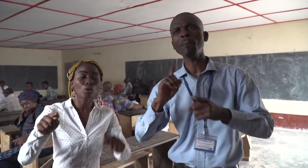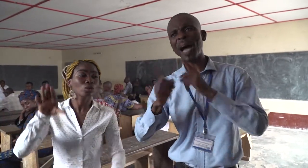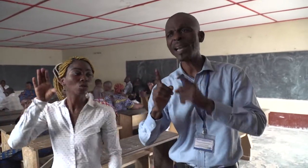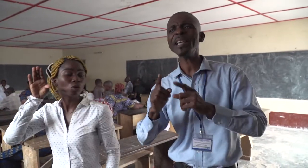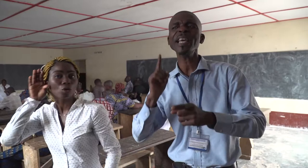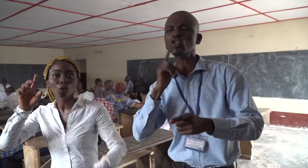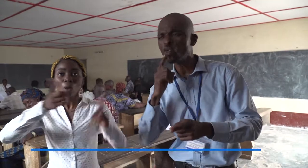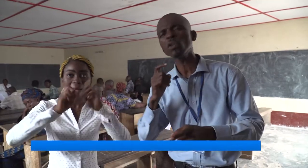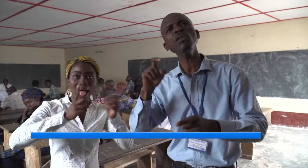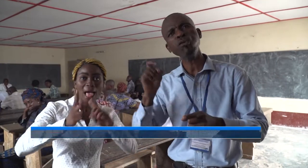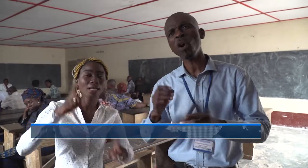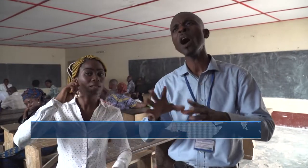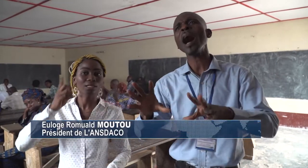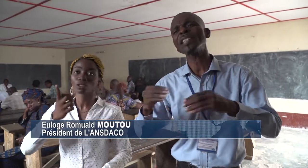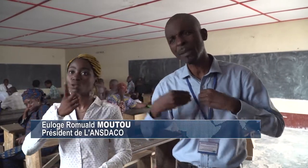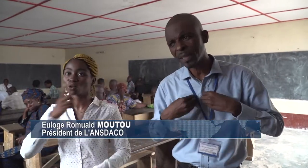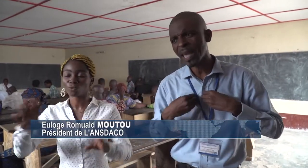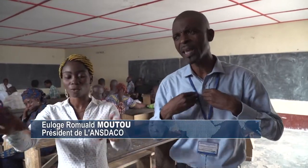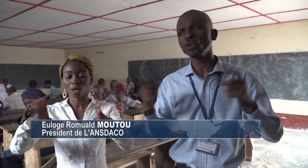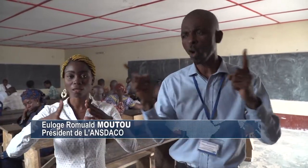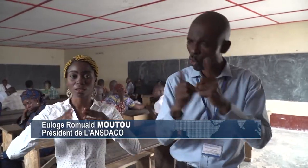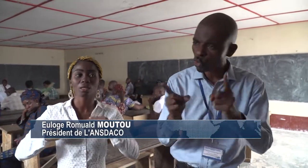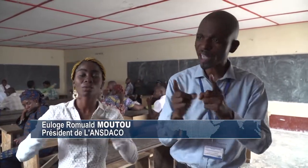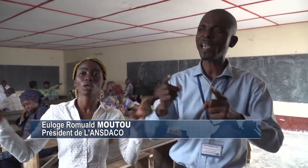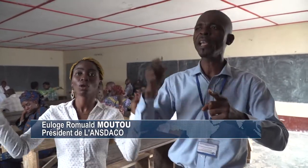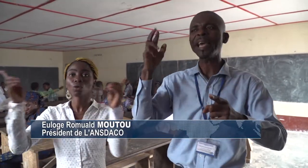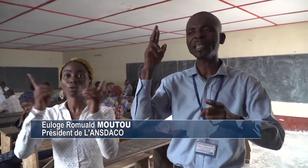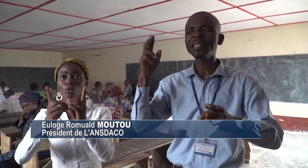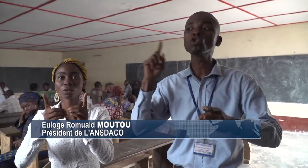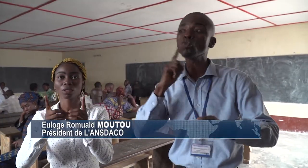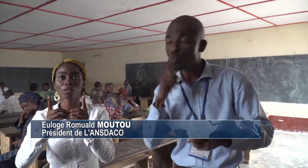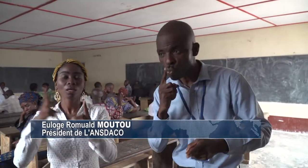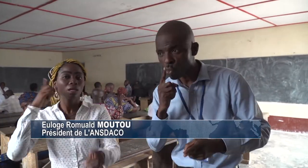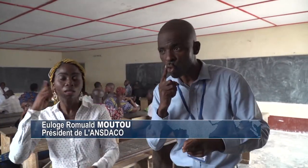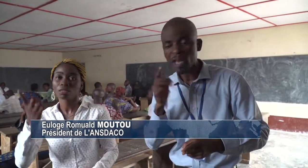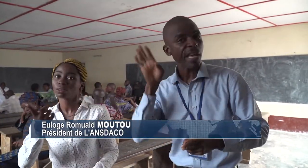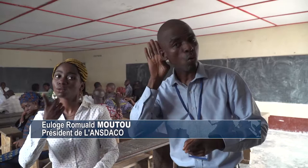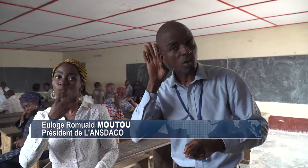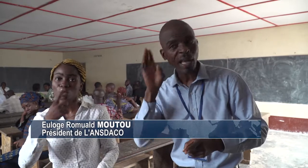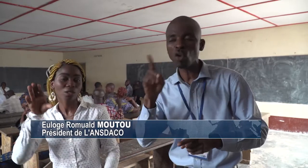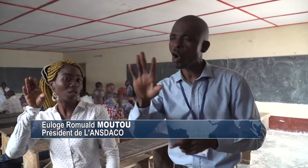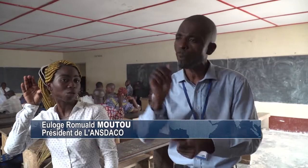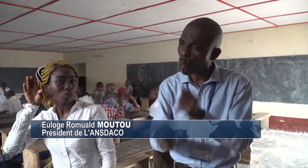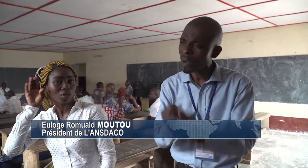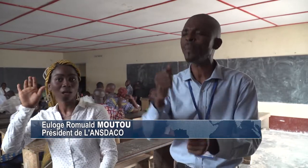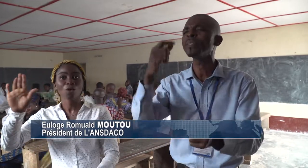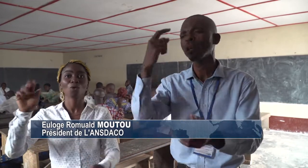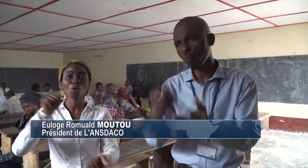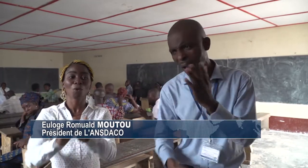parler des sourds, il faut accepter de rencontrer les sourds et écouter leurs problèmes.'est quoi